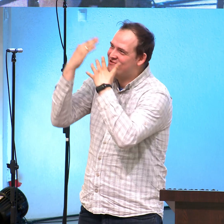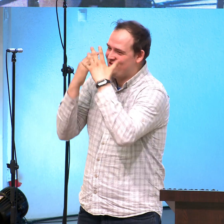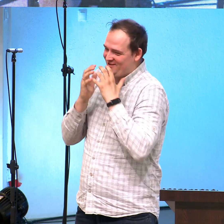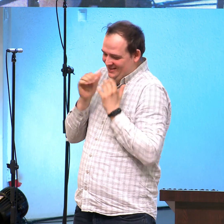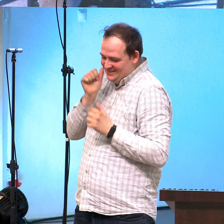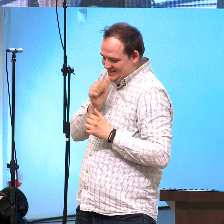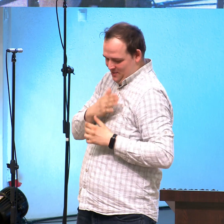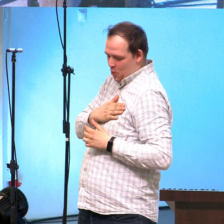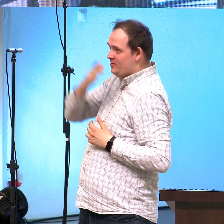нас